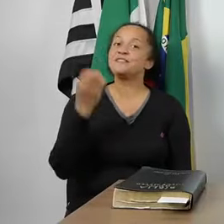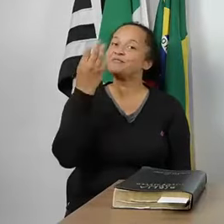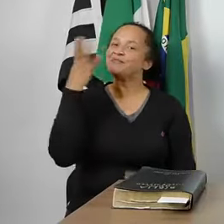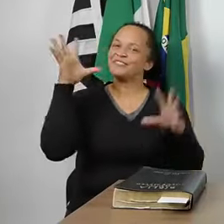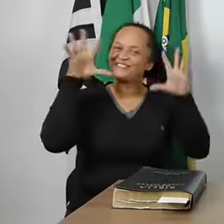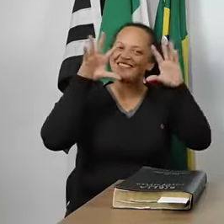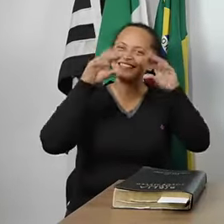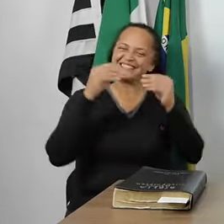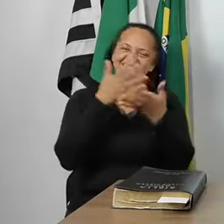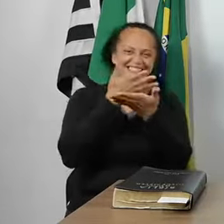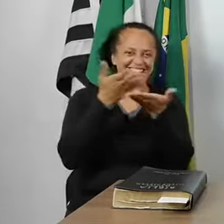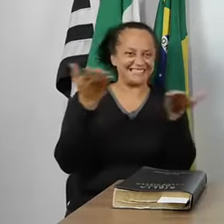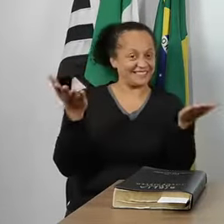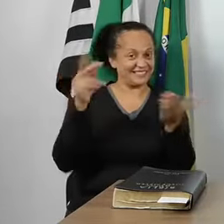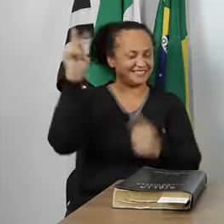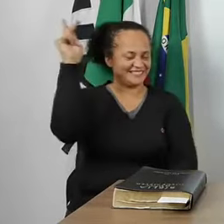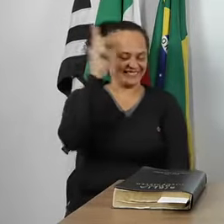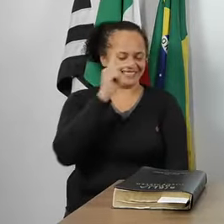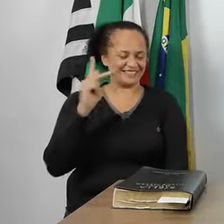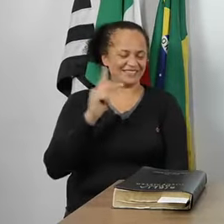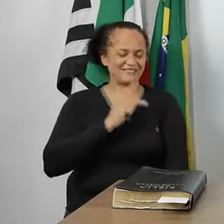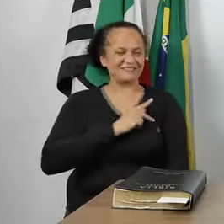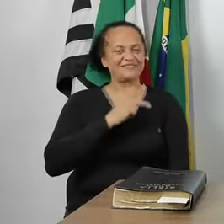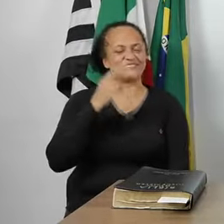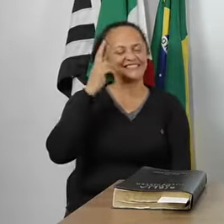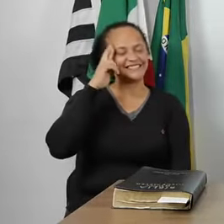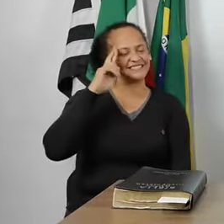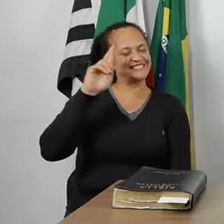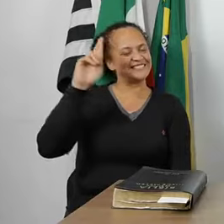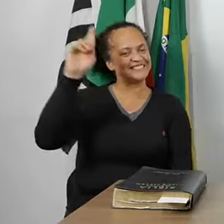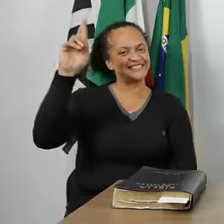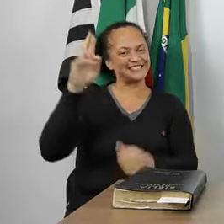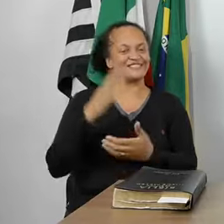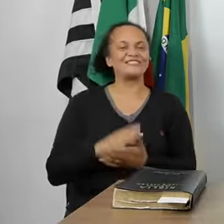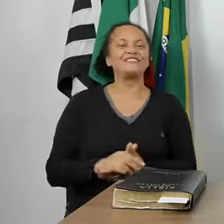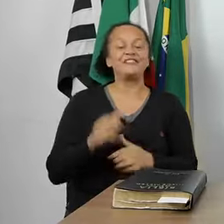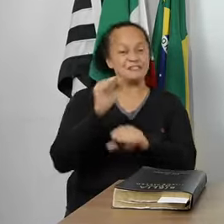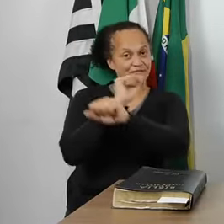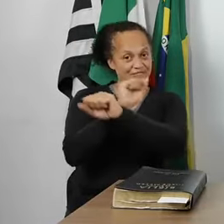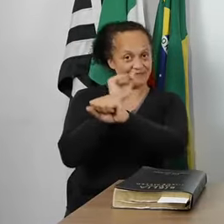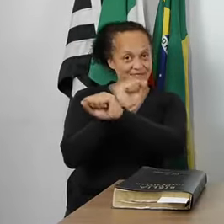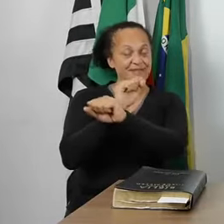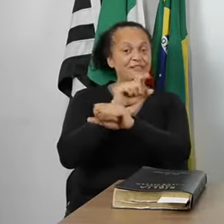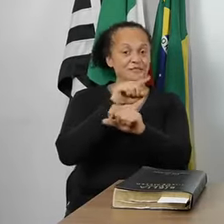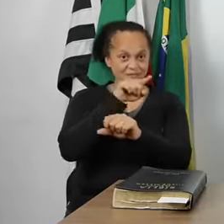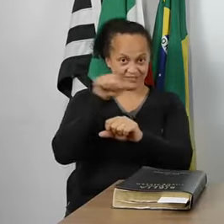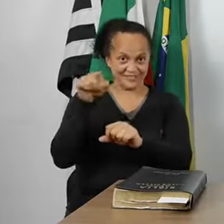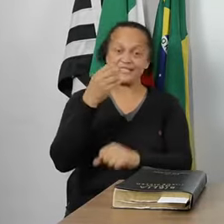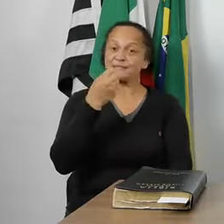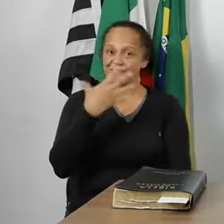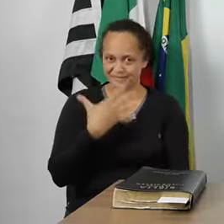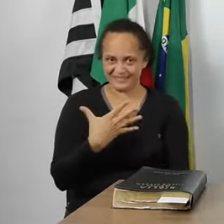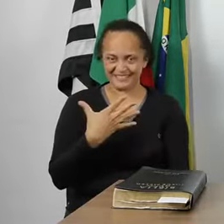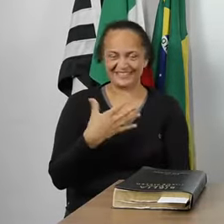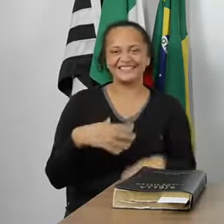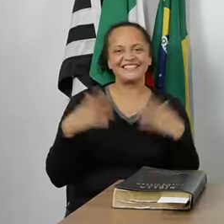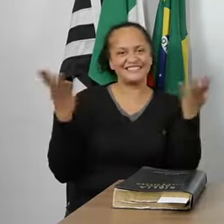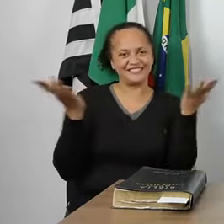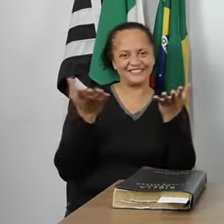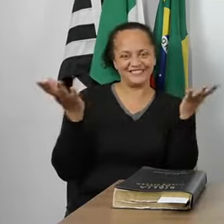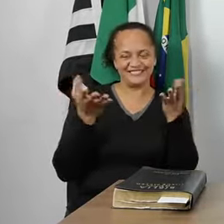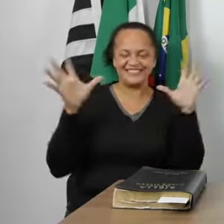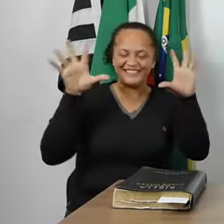Boa noite, irmãos. A paz do Senhor Jesus a todos. Espero que vocês estejam bem. Estamos aqui nesta